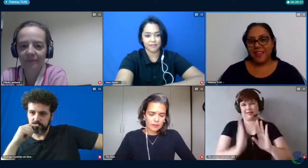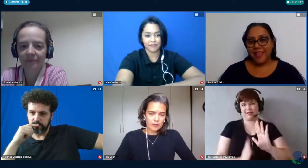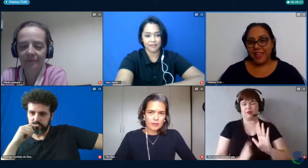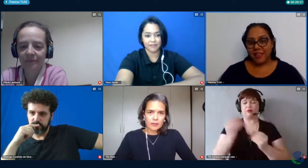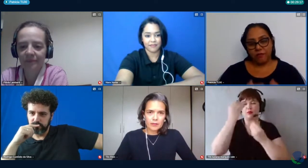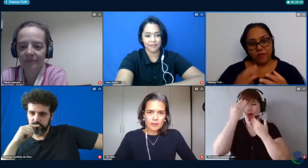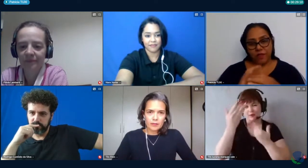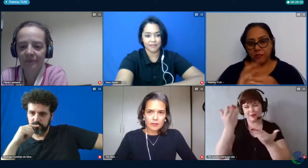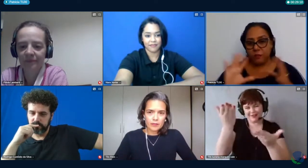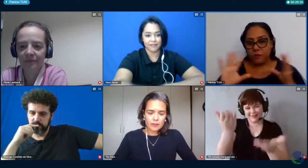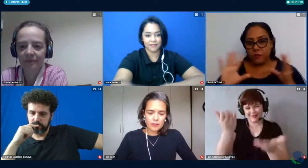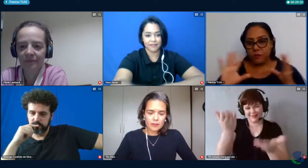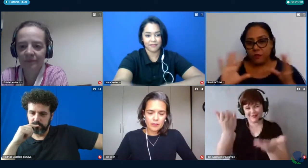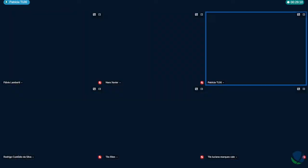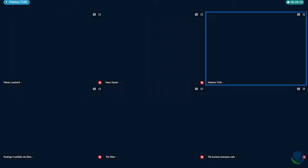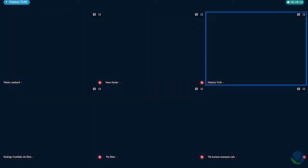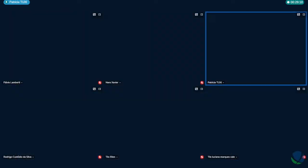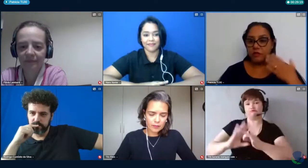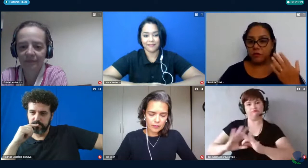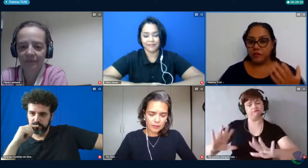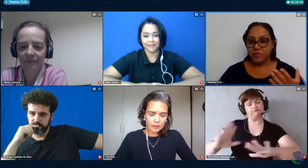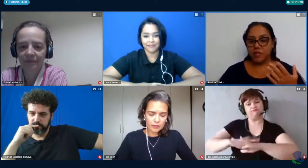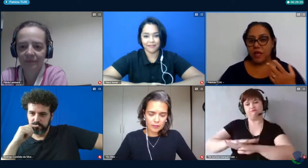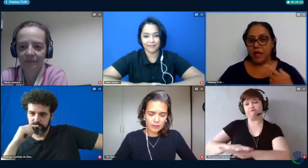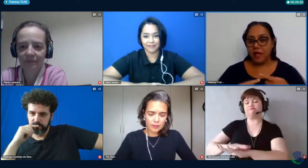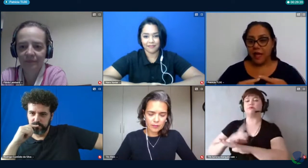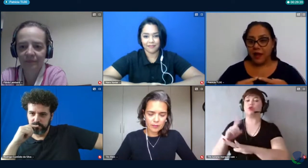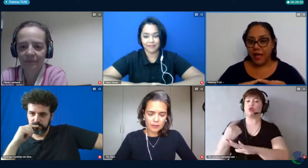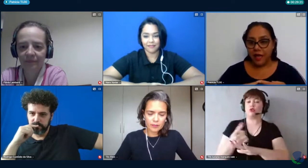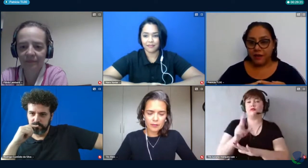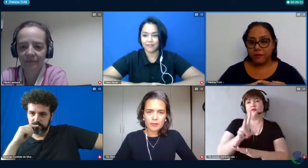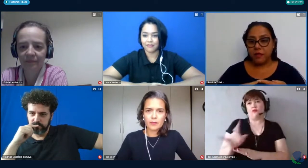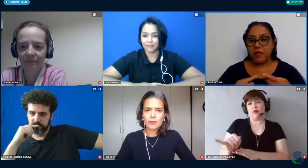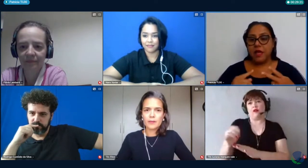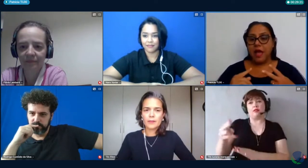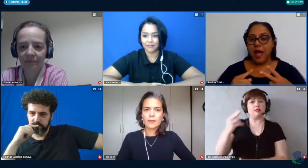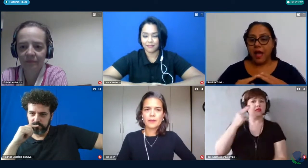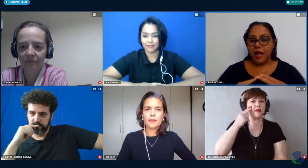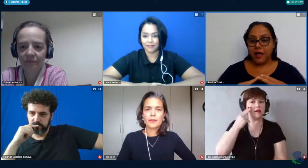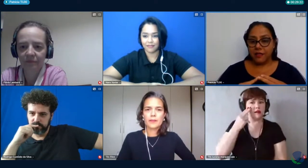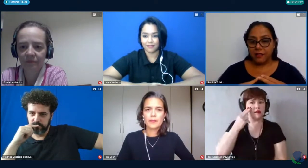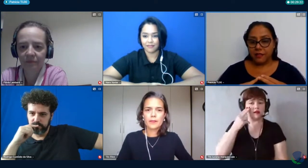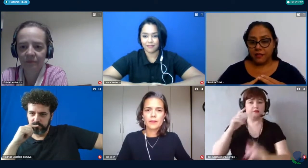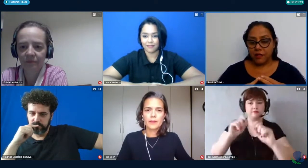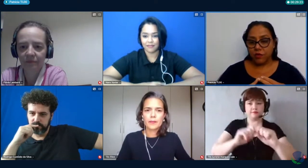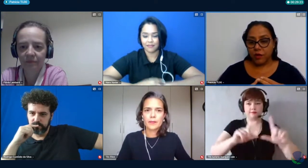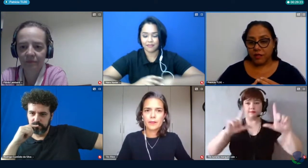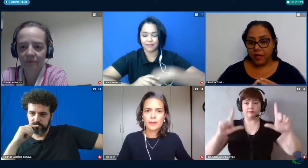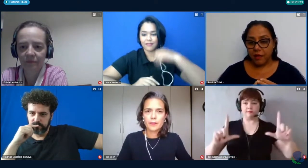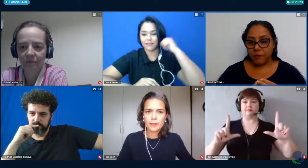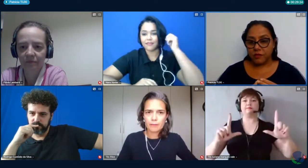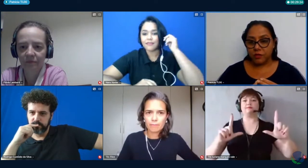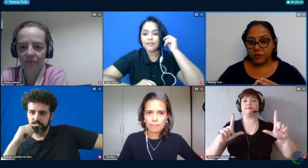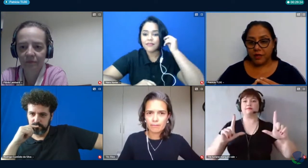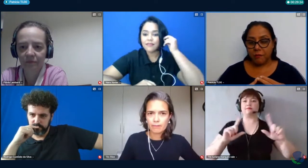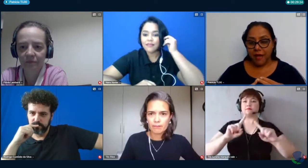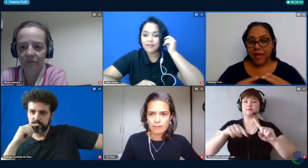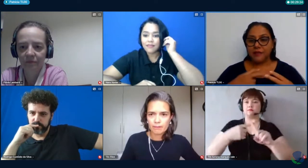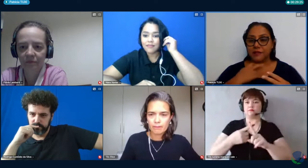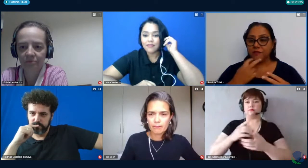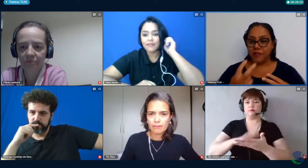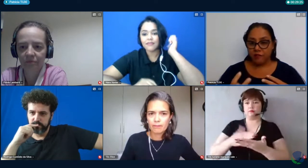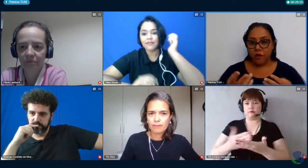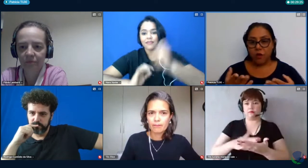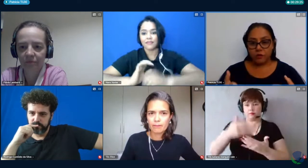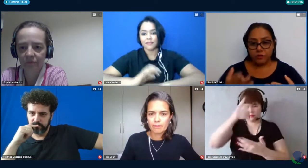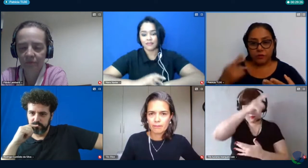obrigada, fique à disposição. Nós vamos deixar a Nara, a tradutora e intérprete Luciana